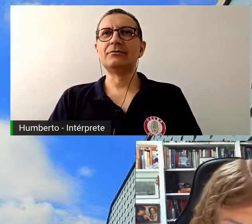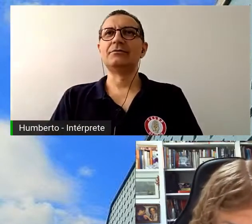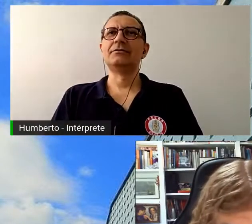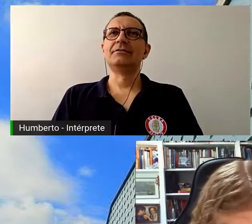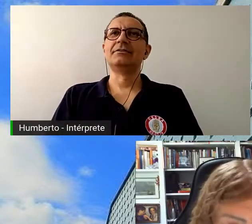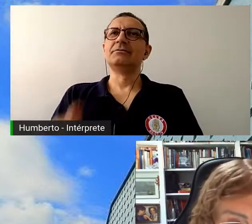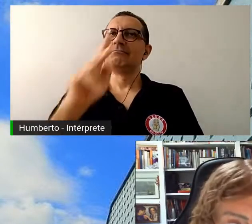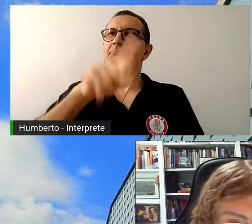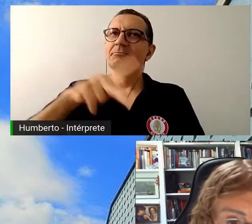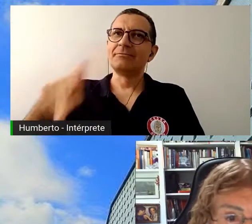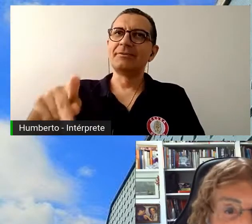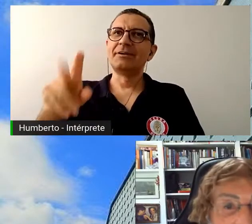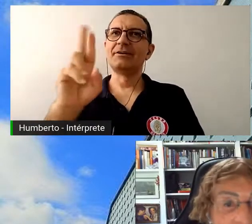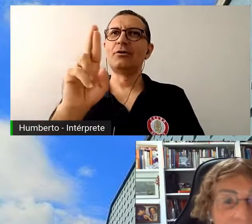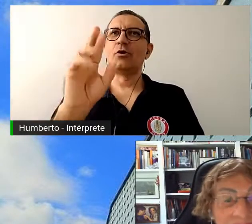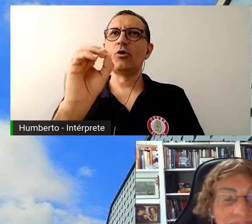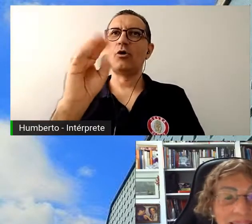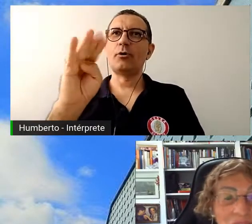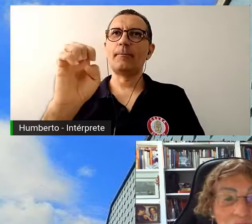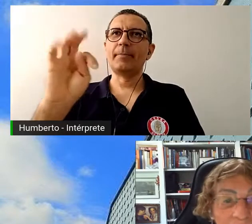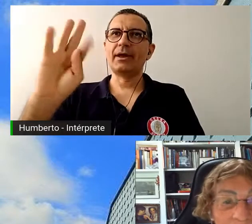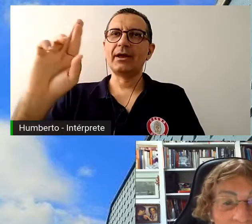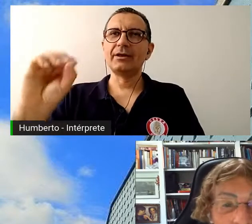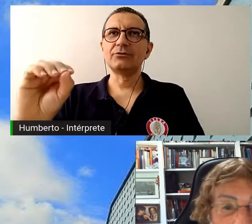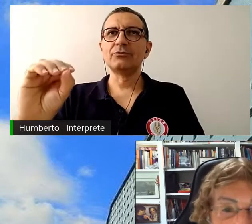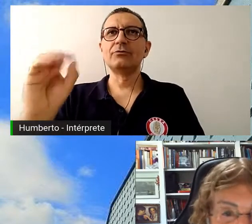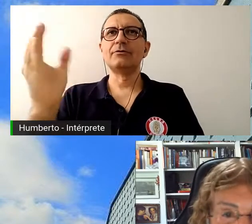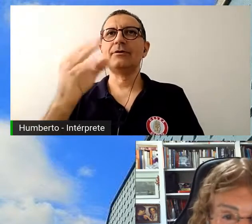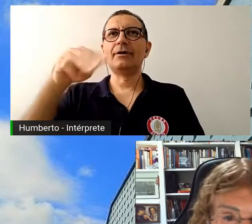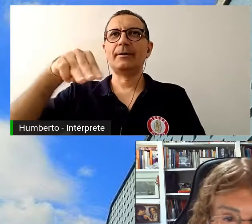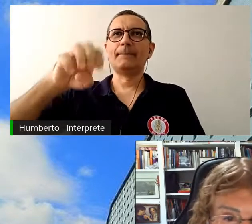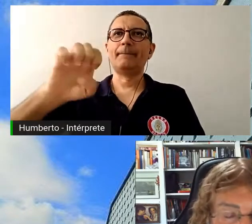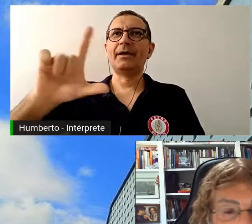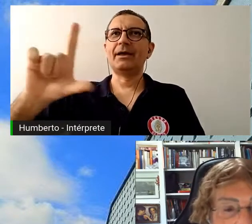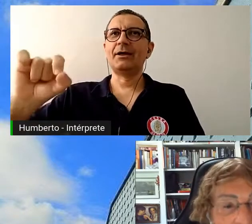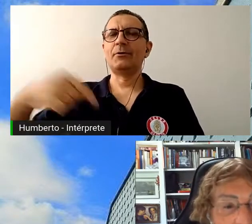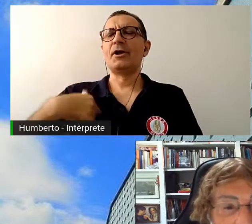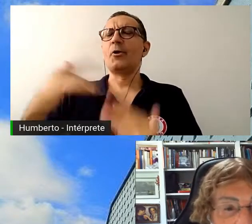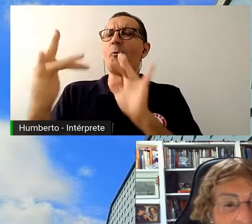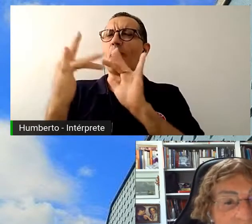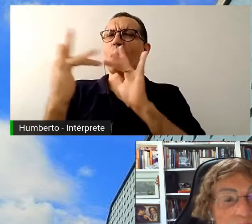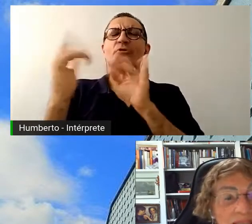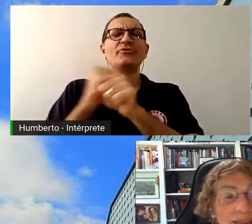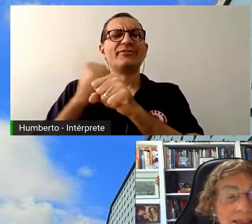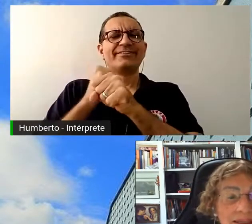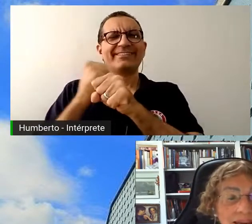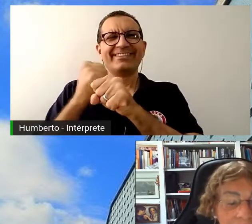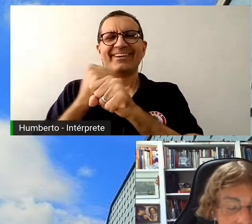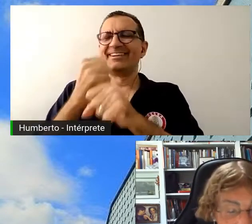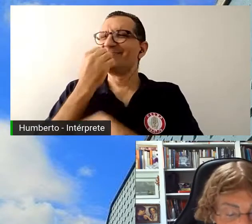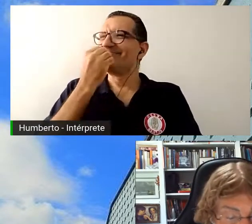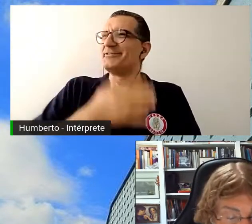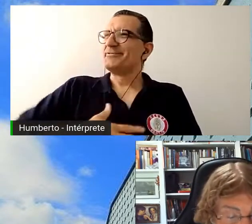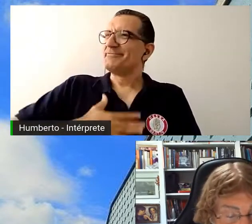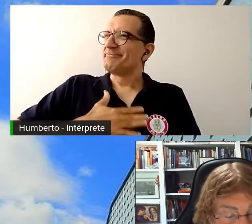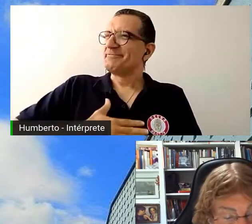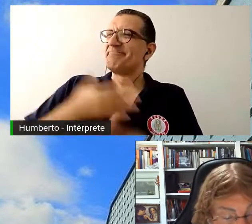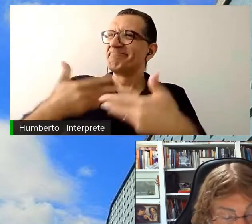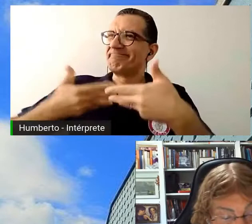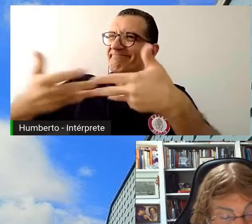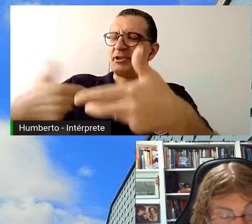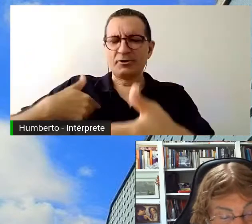Professor Roberto Melo, com quem tenho contato há vários anos. Foi um prazer poder aceitar esse